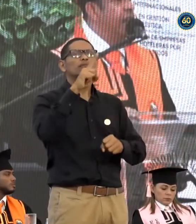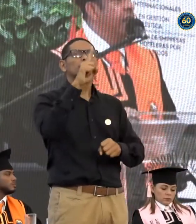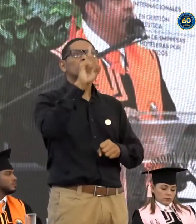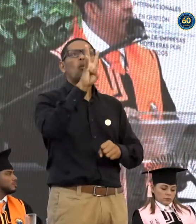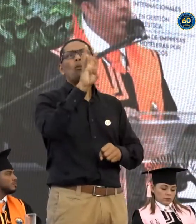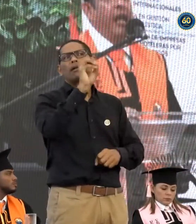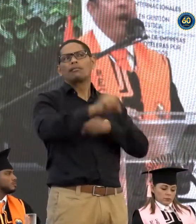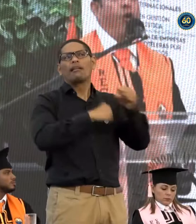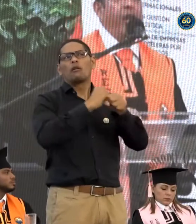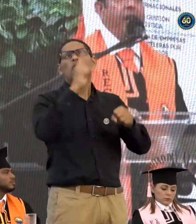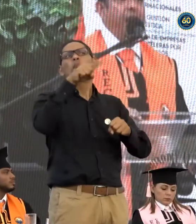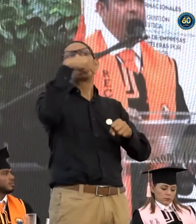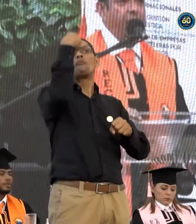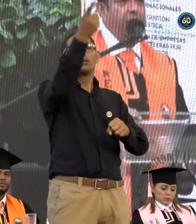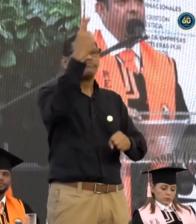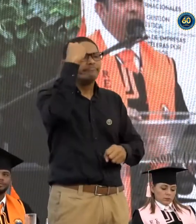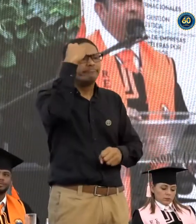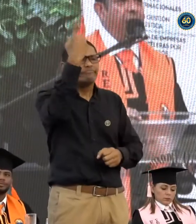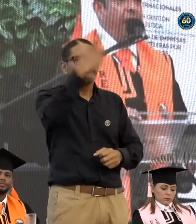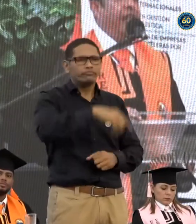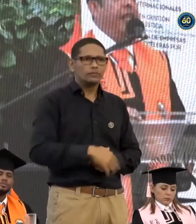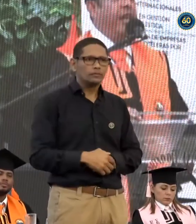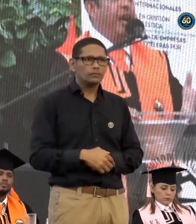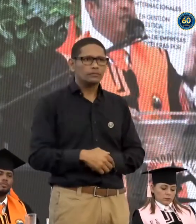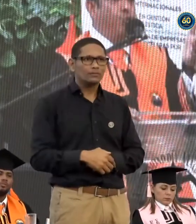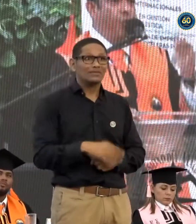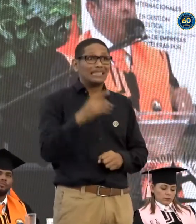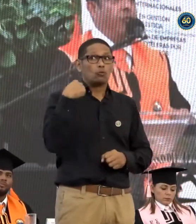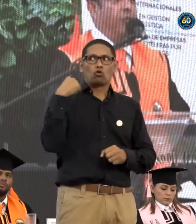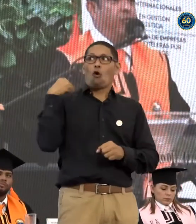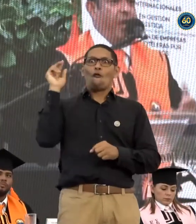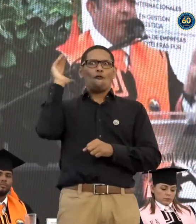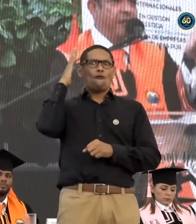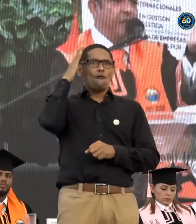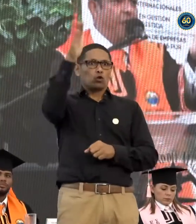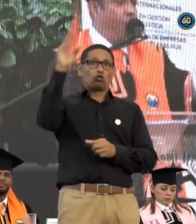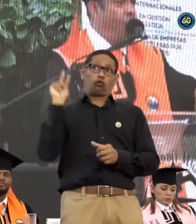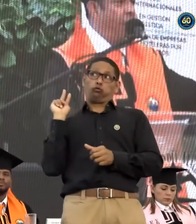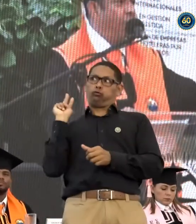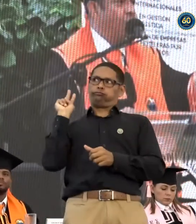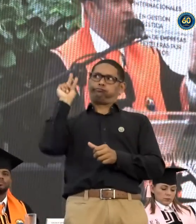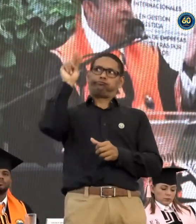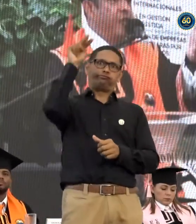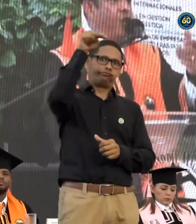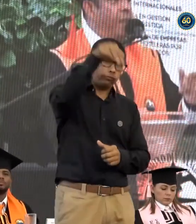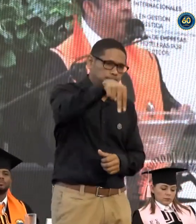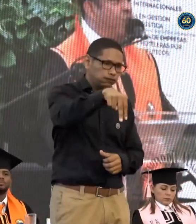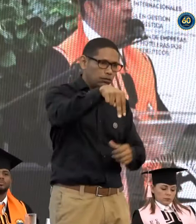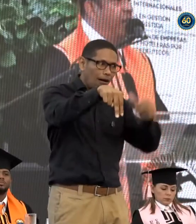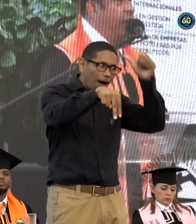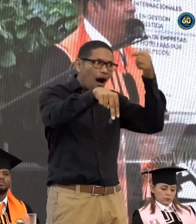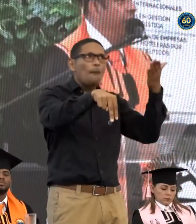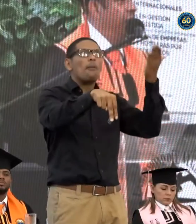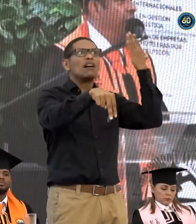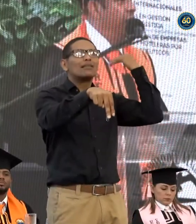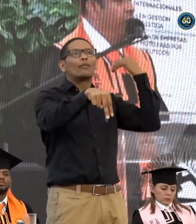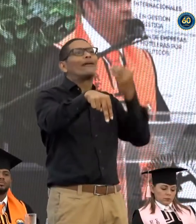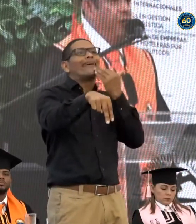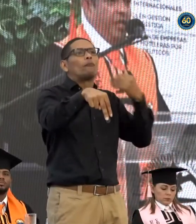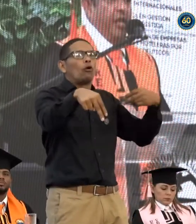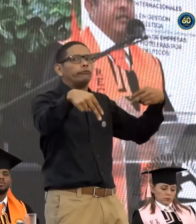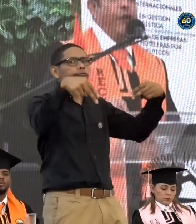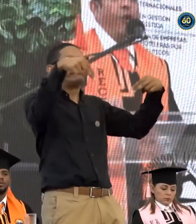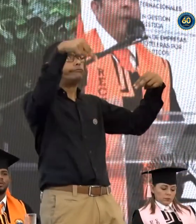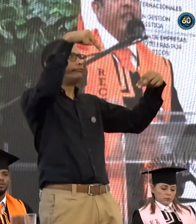legado quieren dejar que le dirían a su yo de hace cinco años o seis años que empezó la carrera le dirían seguramente